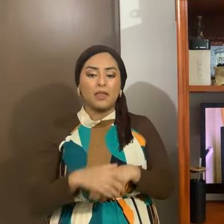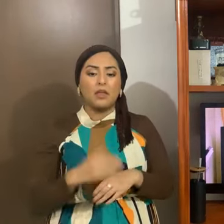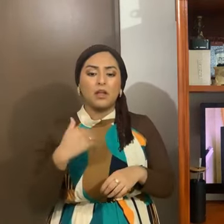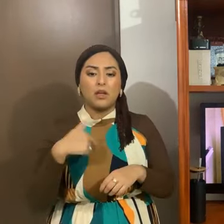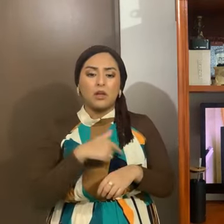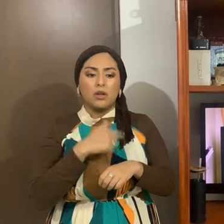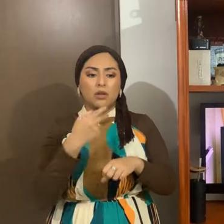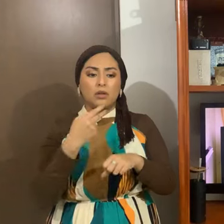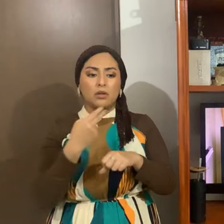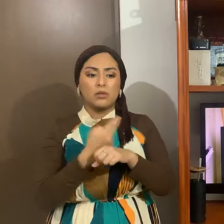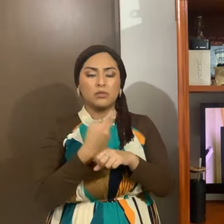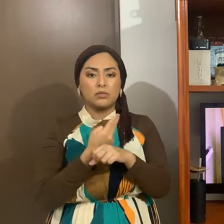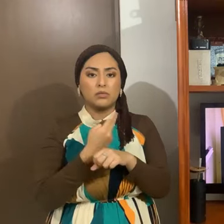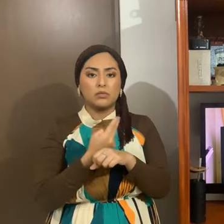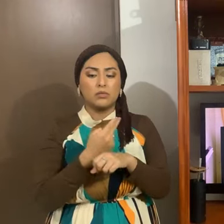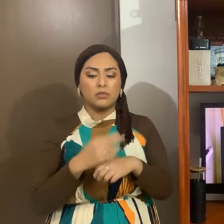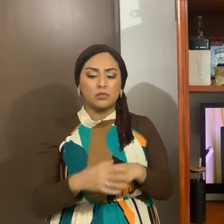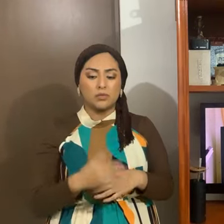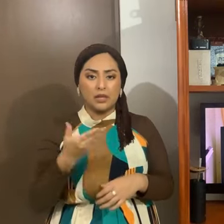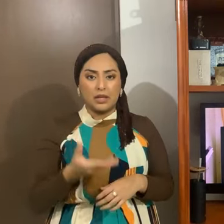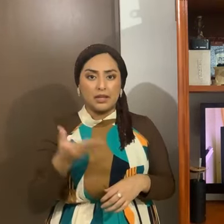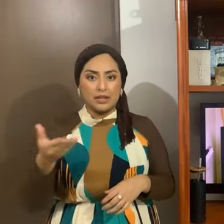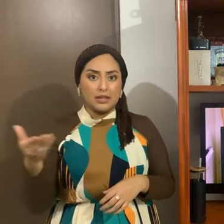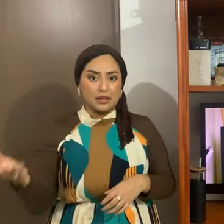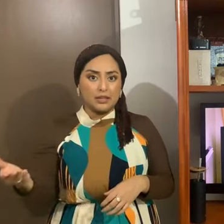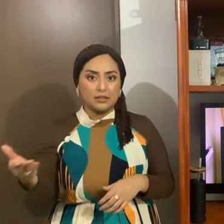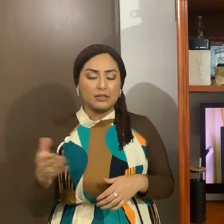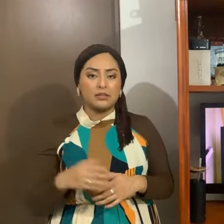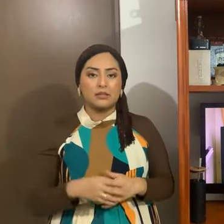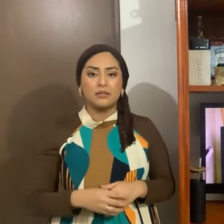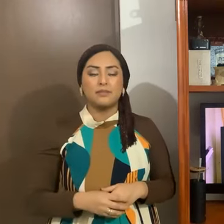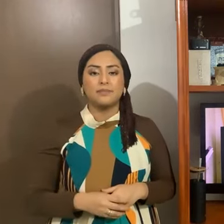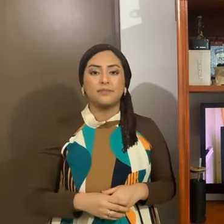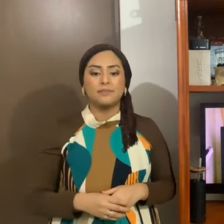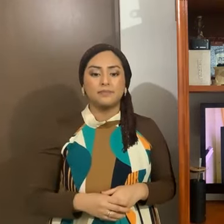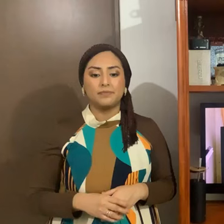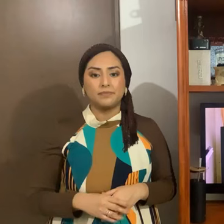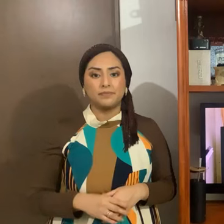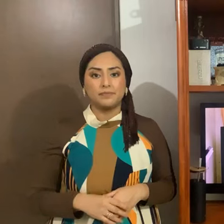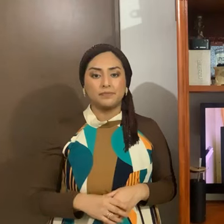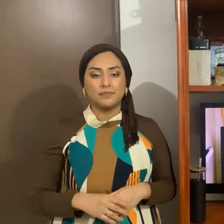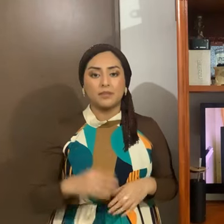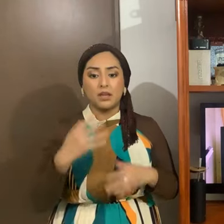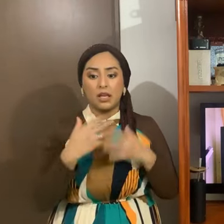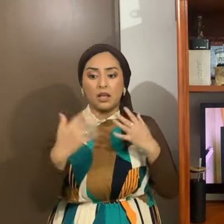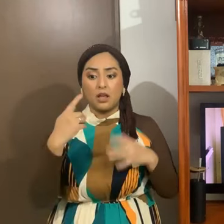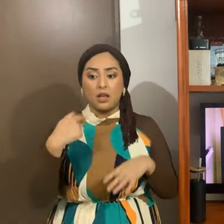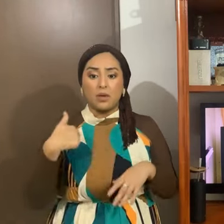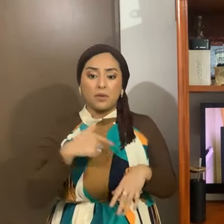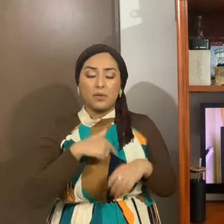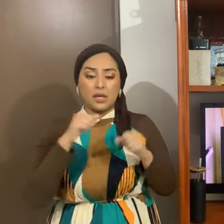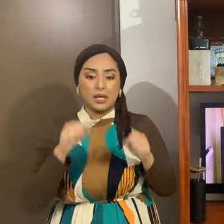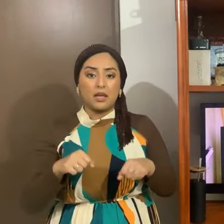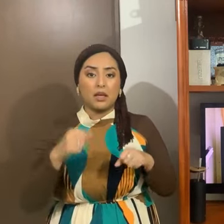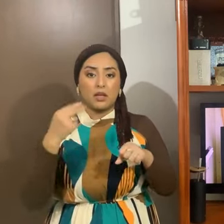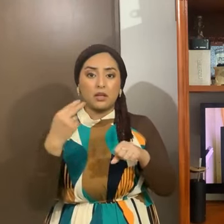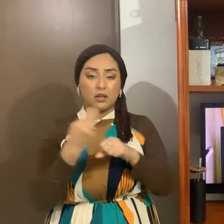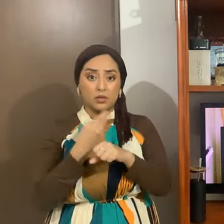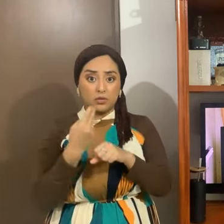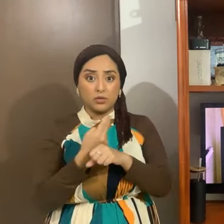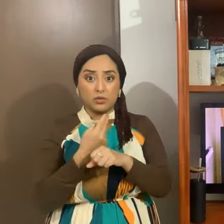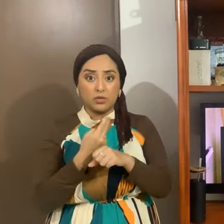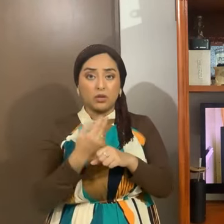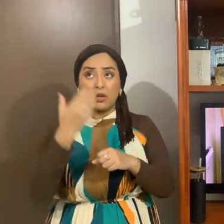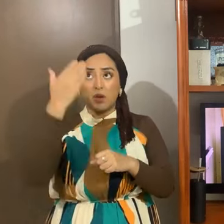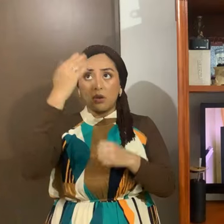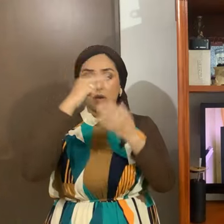herramientas, son, vamos a decirlo como las armas de nuestra milicia, son algo que podemos usar, son estrategias